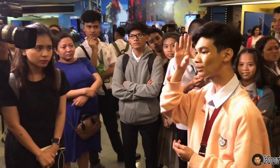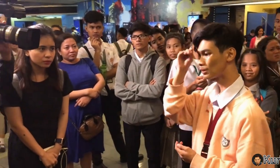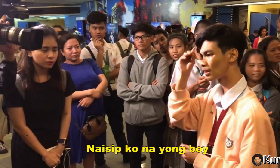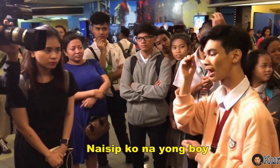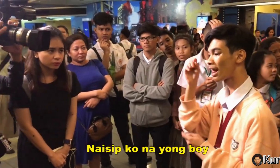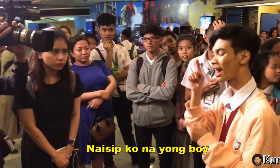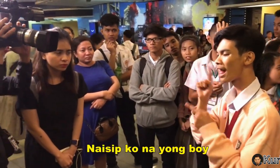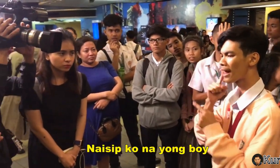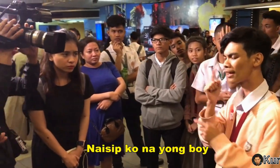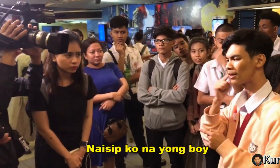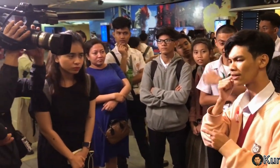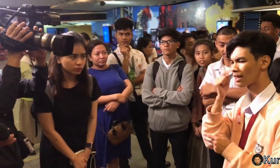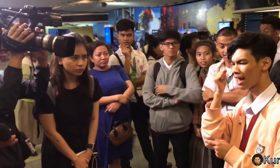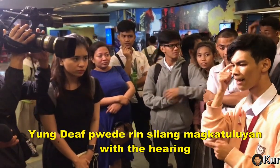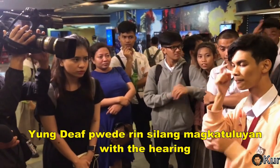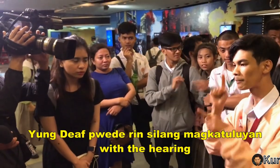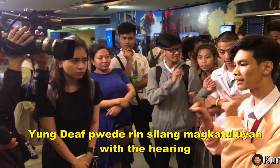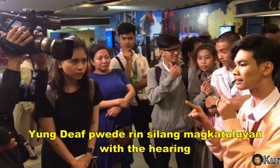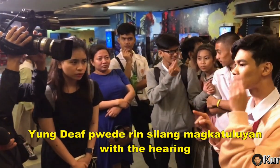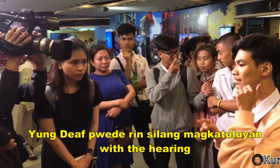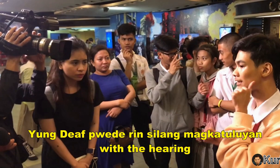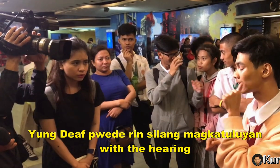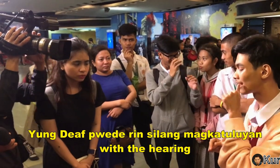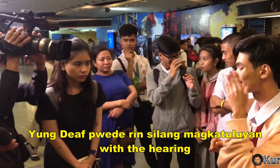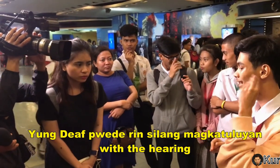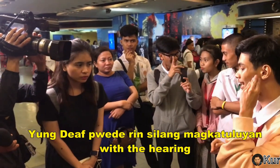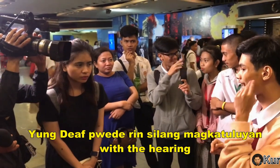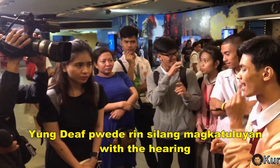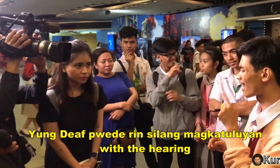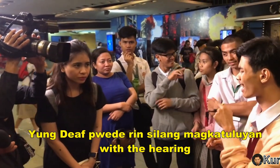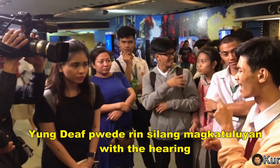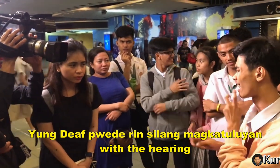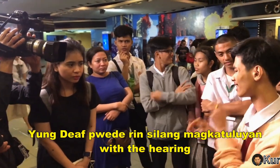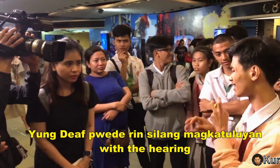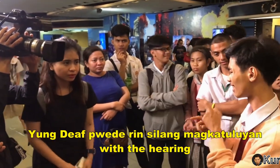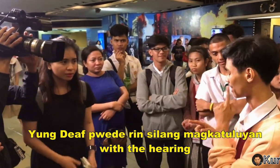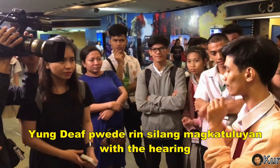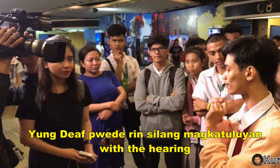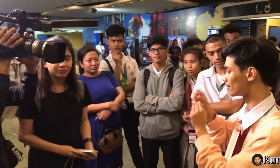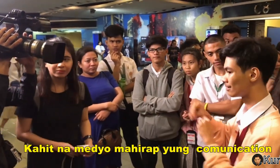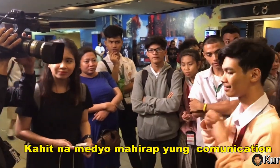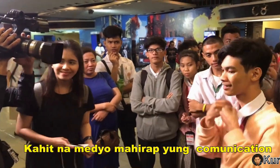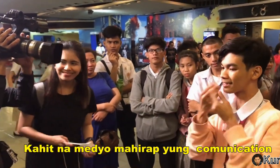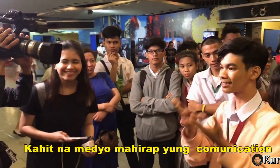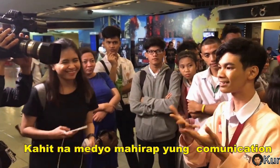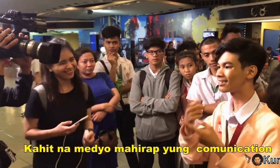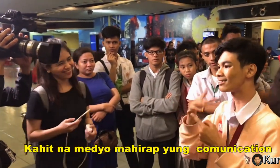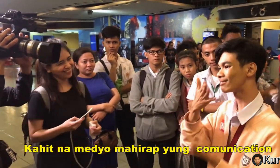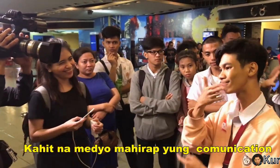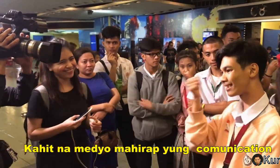awareness. Isip ko na yung boy, yung left, pwede rin silang magkatuhulan. Kahit na medyo mahirap yung community.